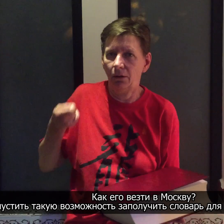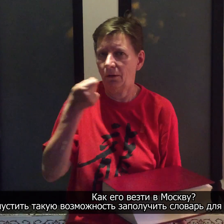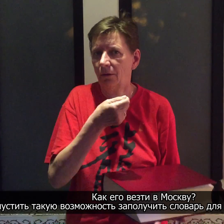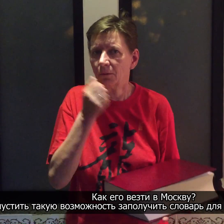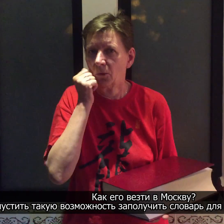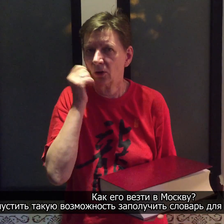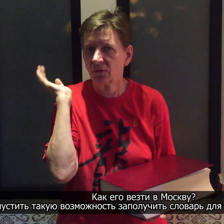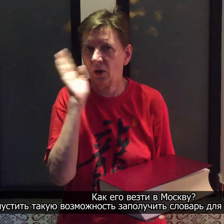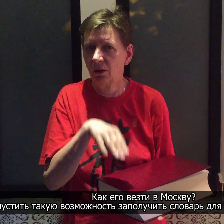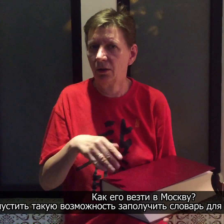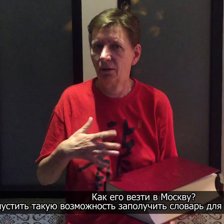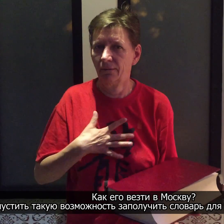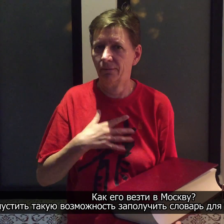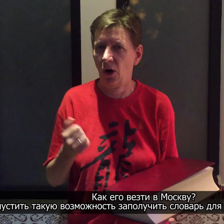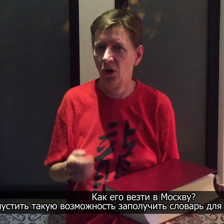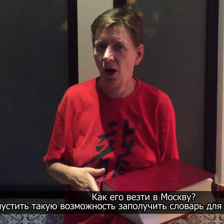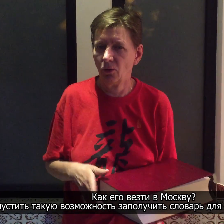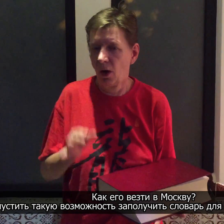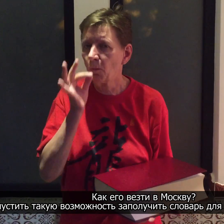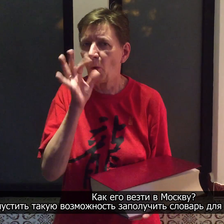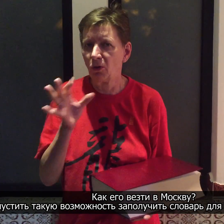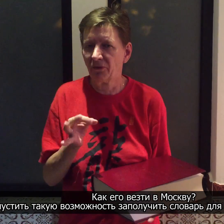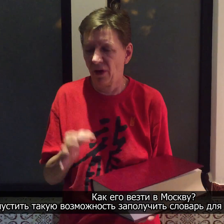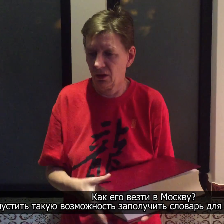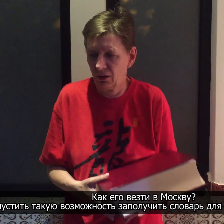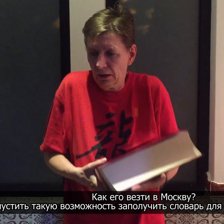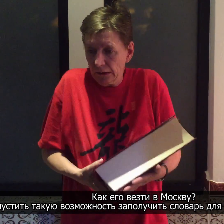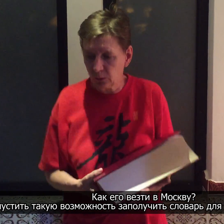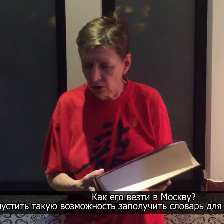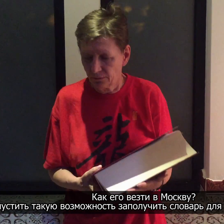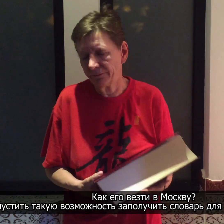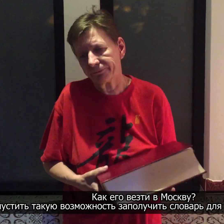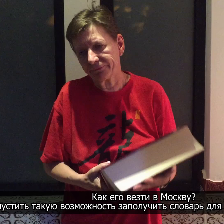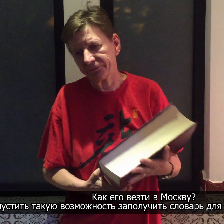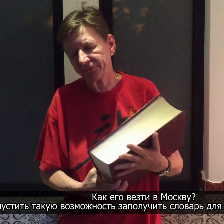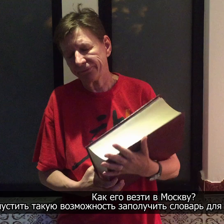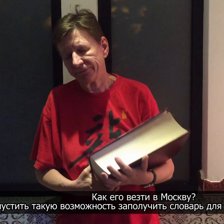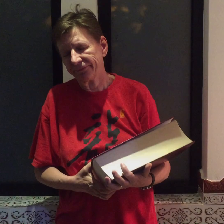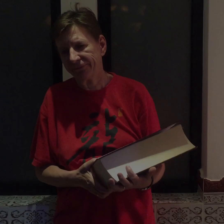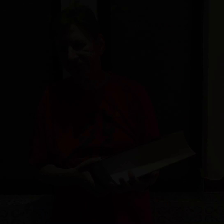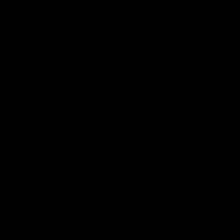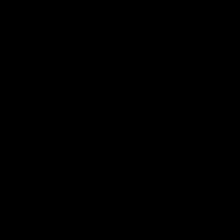У нас начнется то, что происходило в 90-е годы. Галопирующая инфляция, проблемы с поставками.